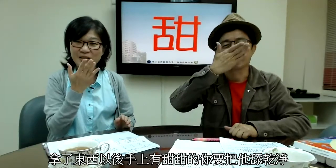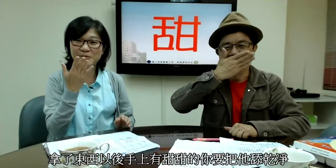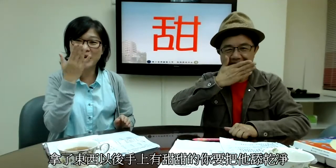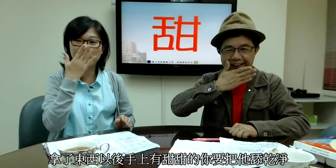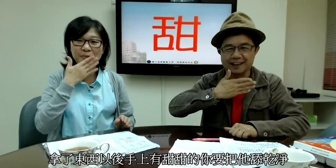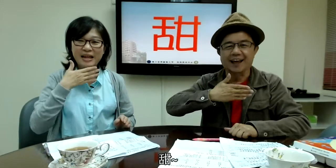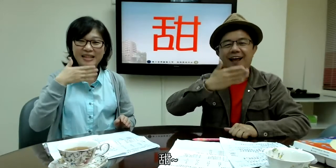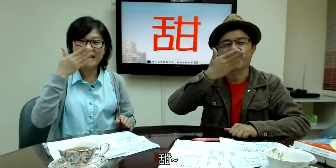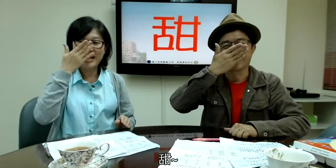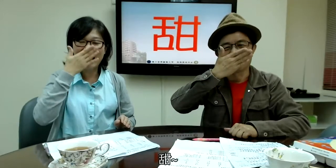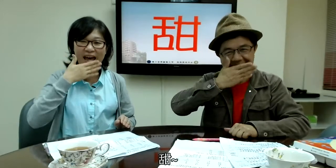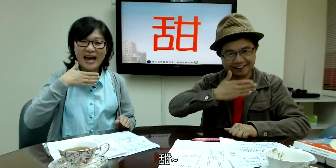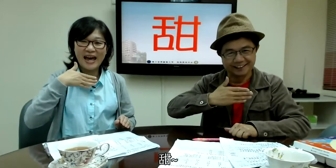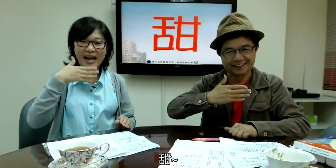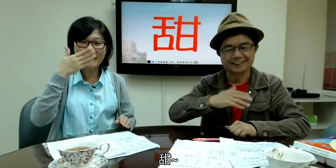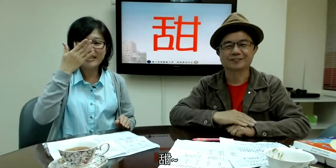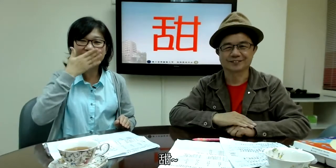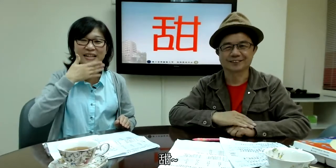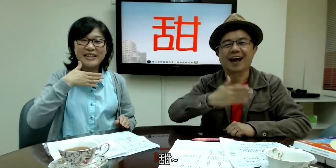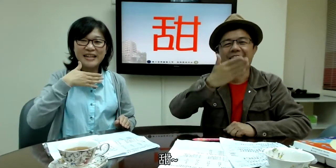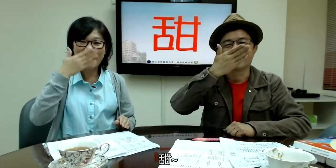对？甜